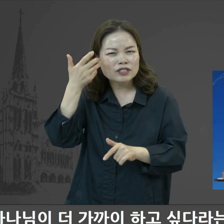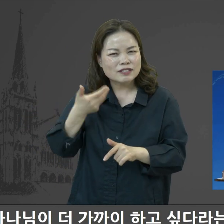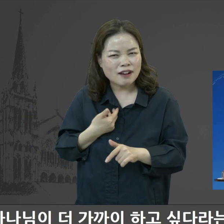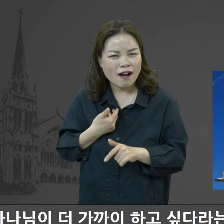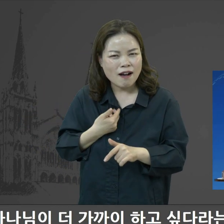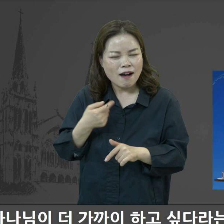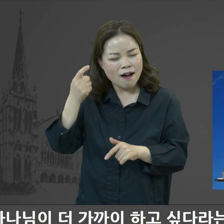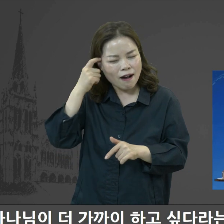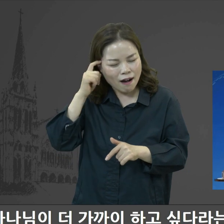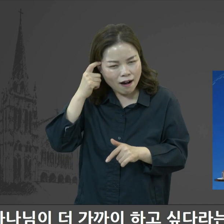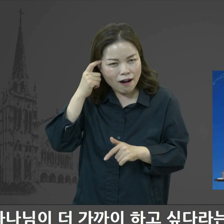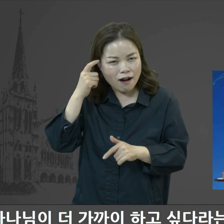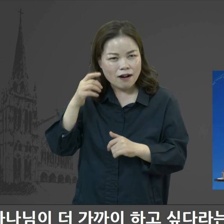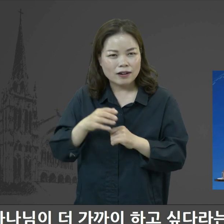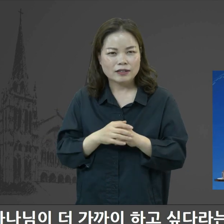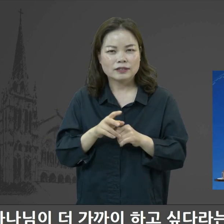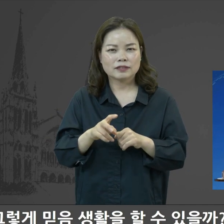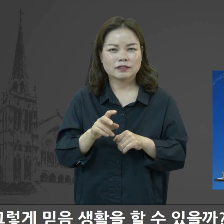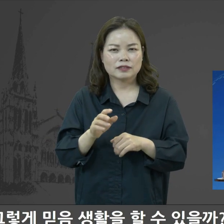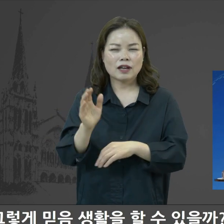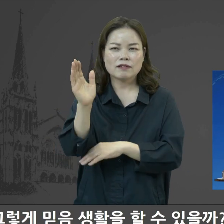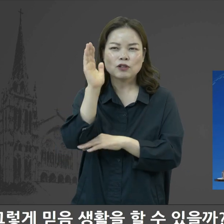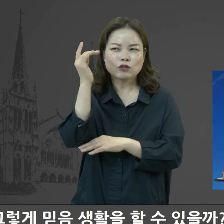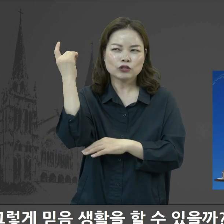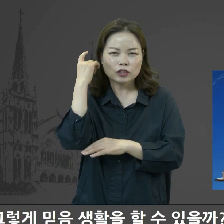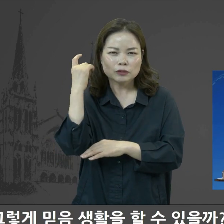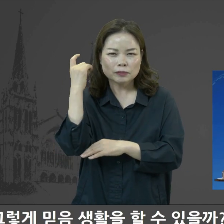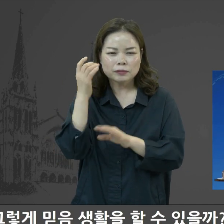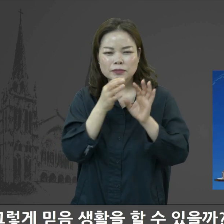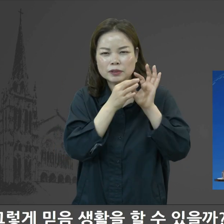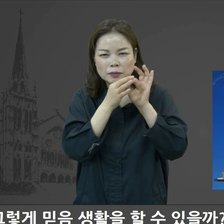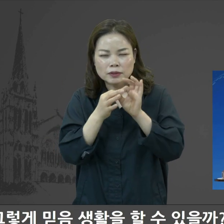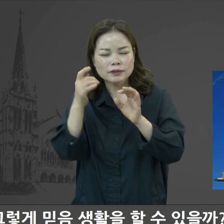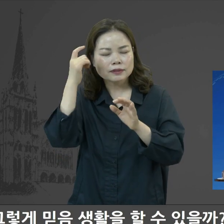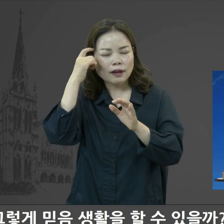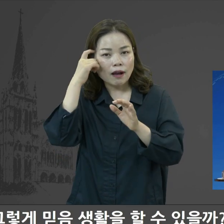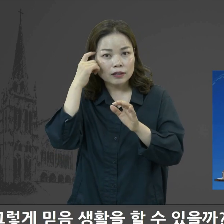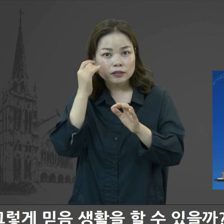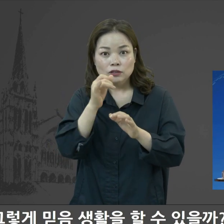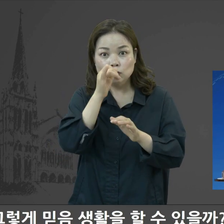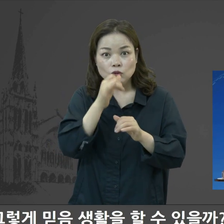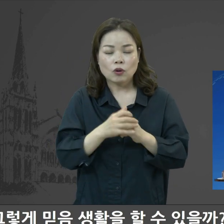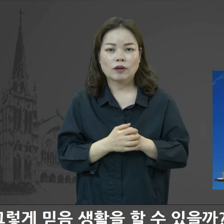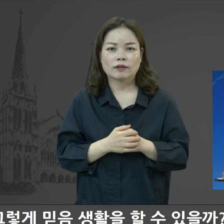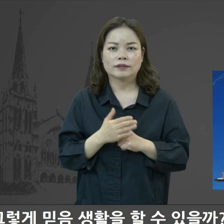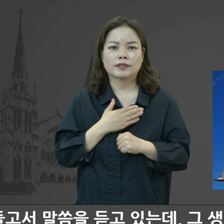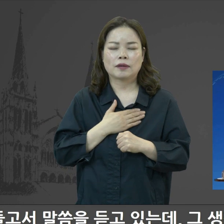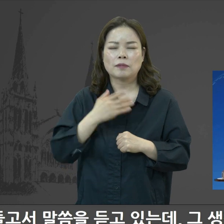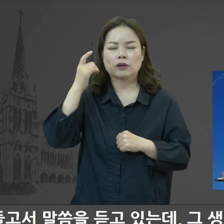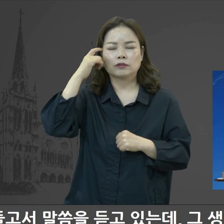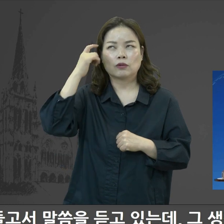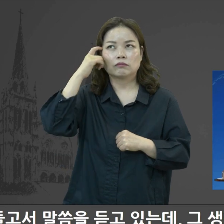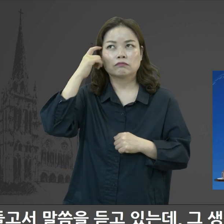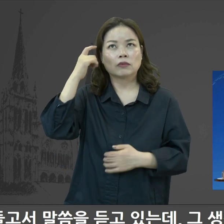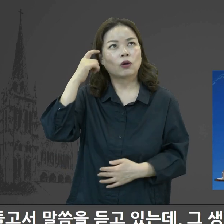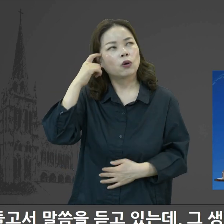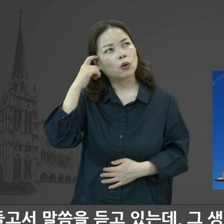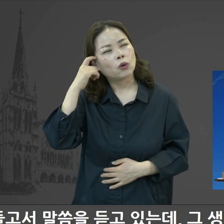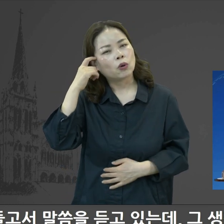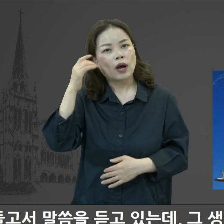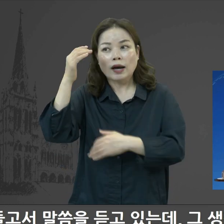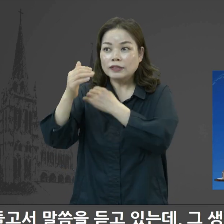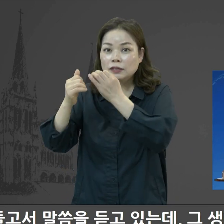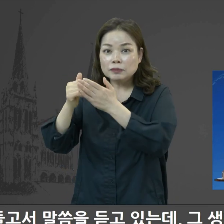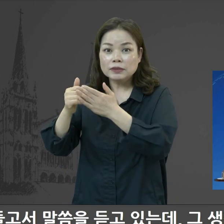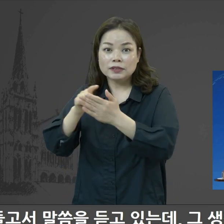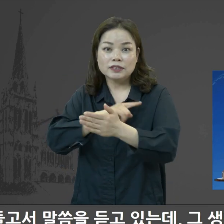그 생각이요, 여기 앞에서 고개 들고서 말씀을 듣고 있는데 그 생각이 드는 거예요. 그래서 제가 머릿속으로 생각을 해봤더니